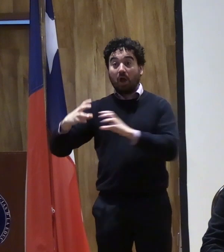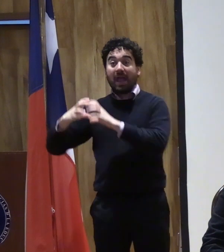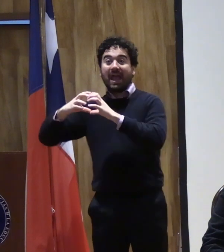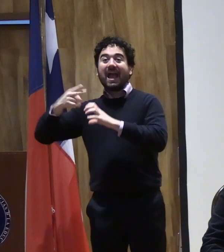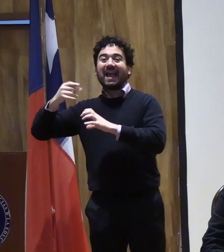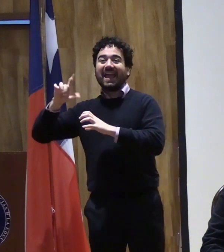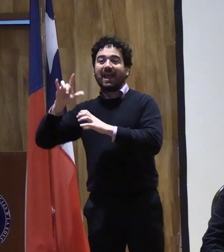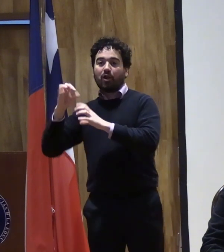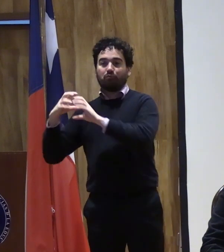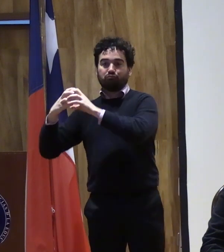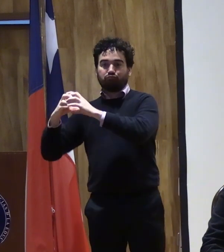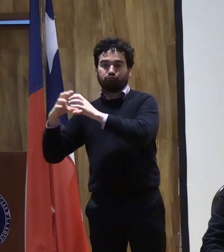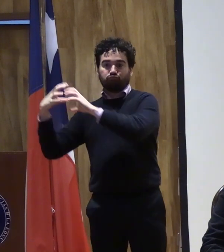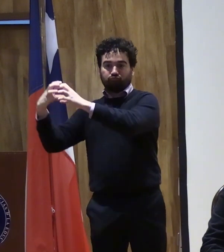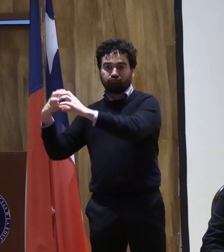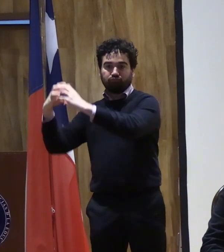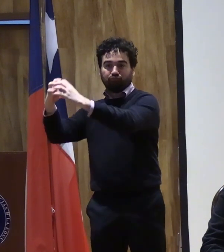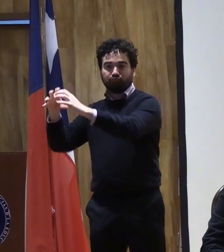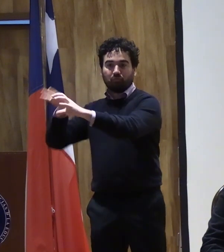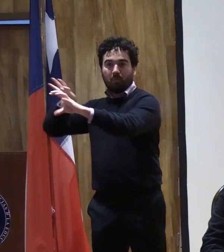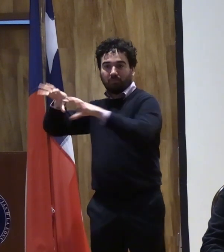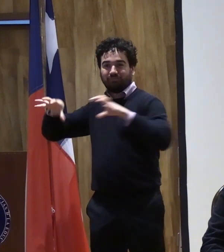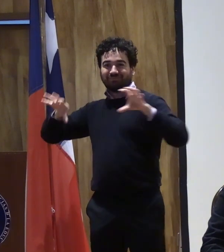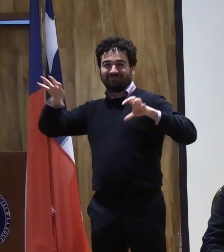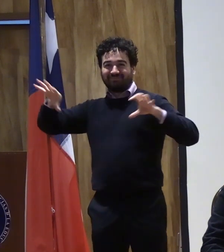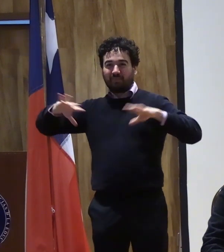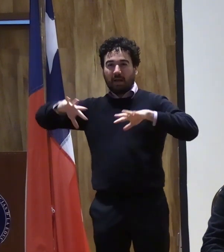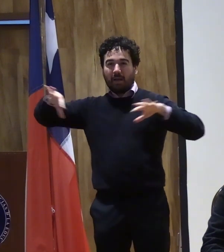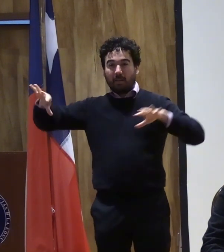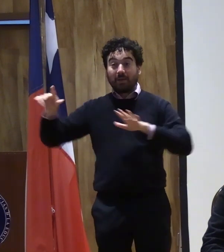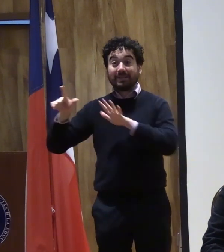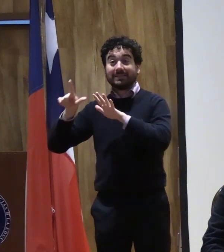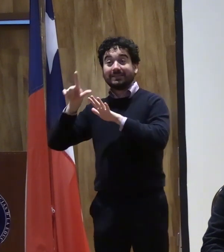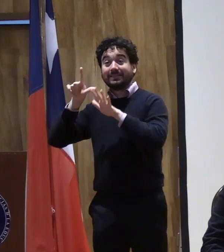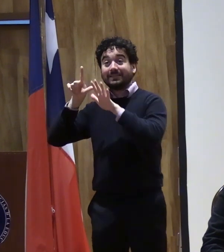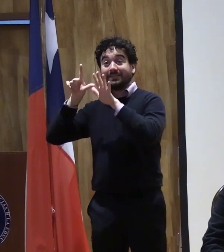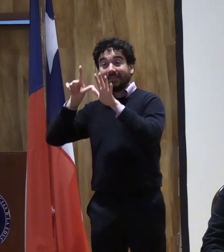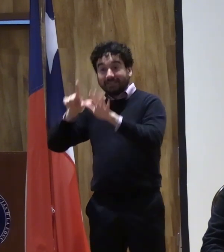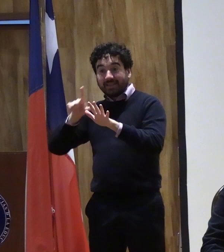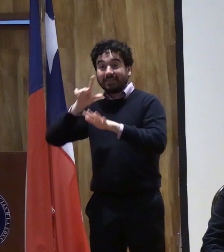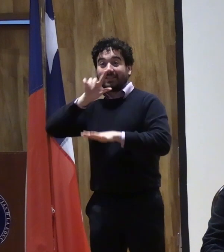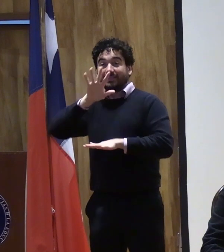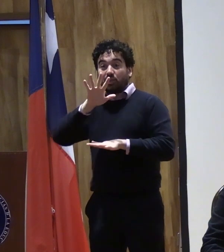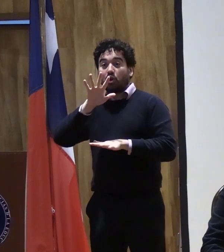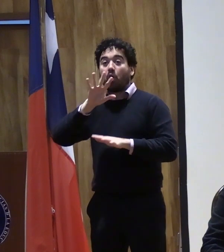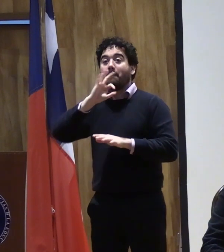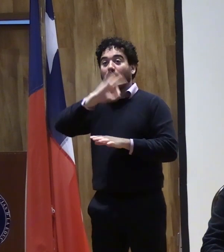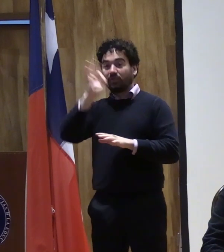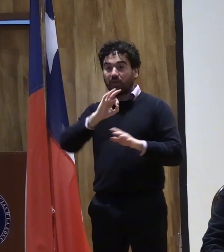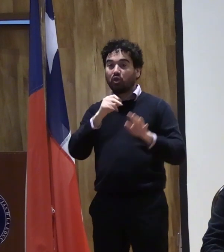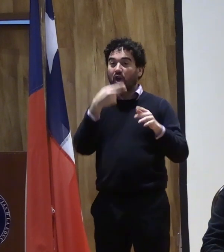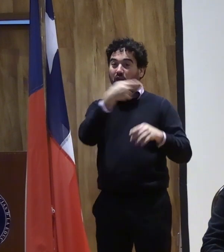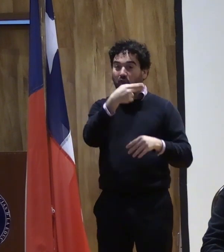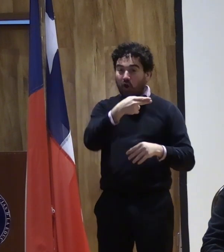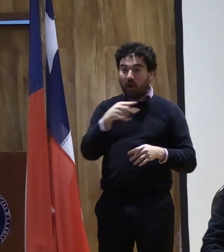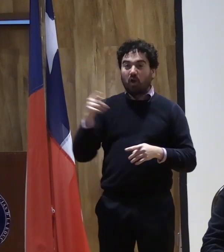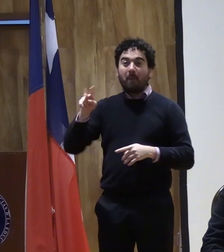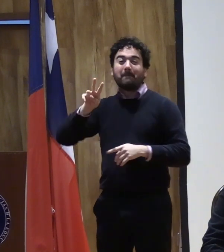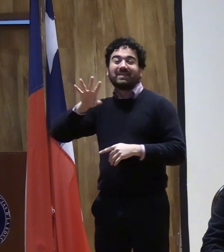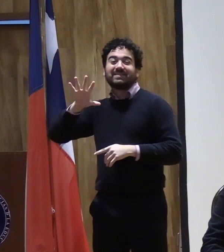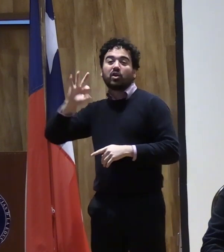75% de hidrógeno y 25% de helio. Es decir, 1 kilo de universo